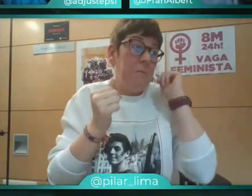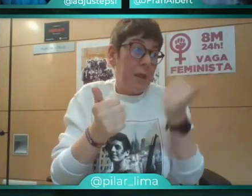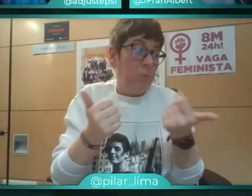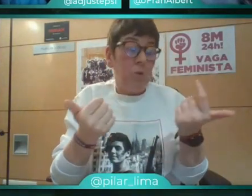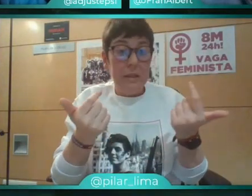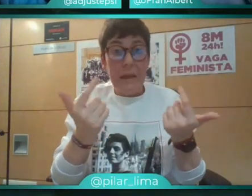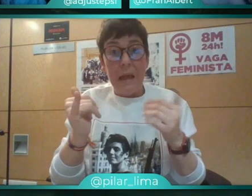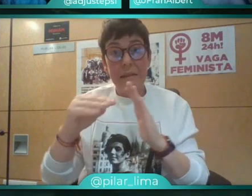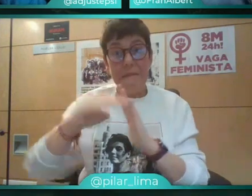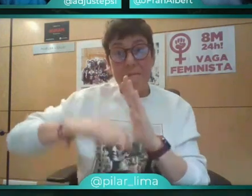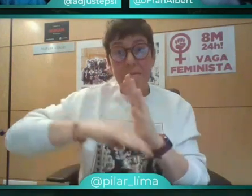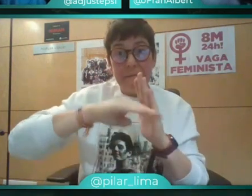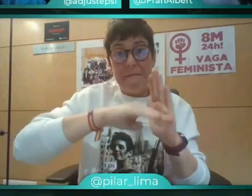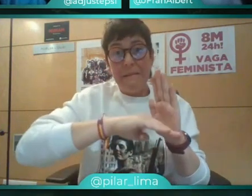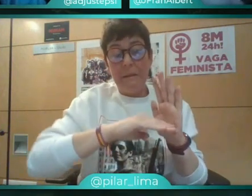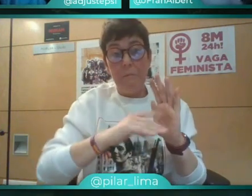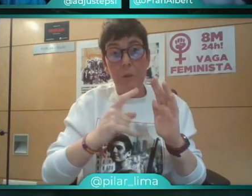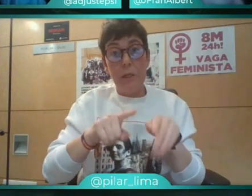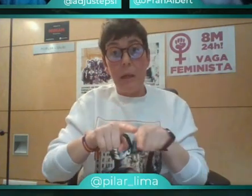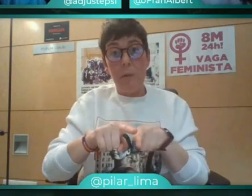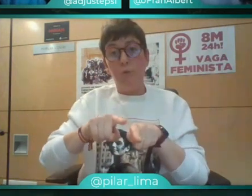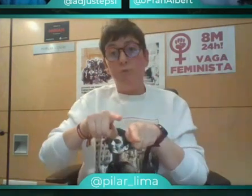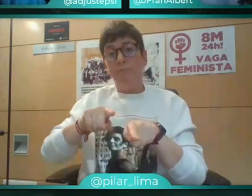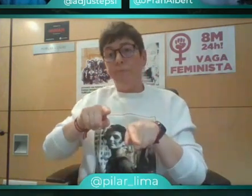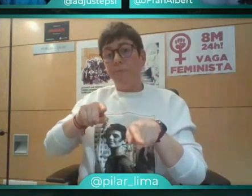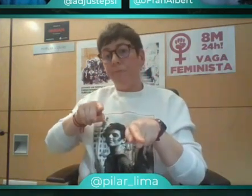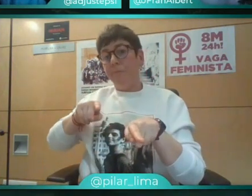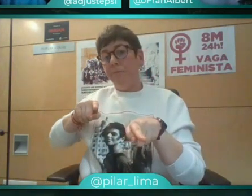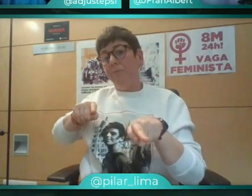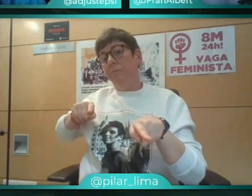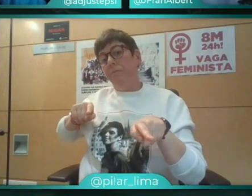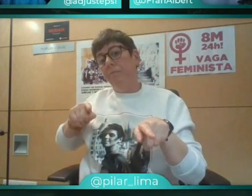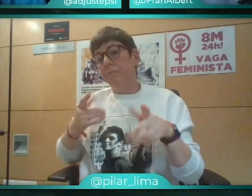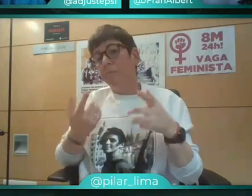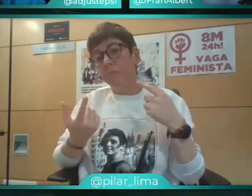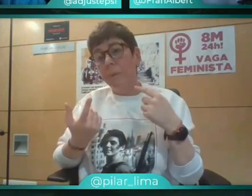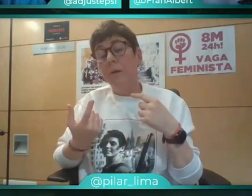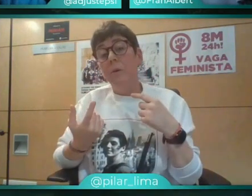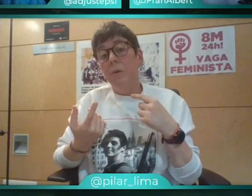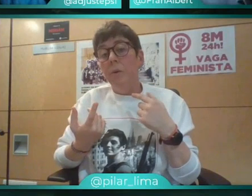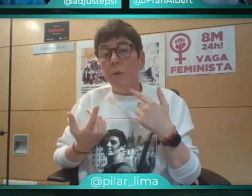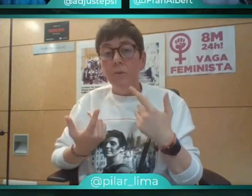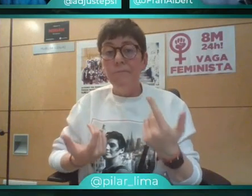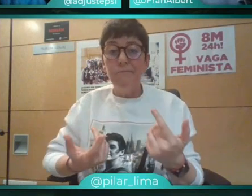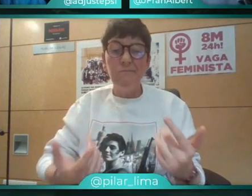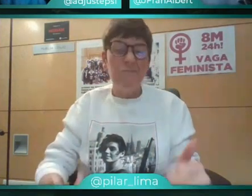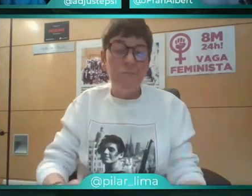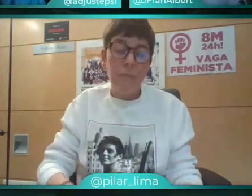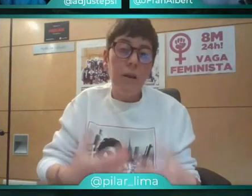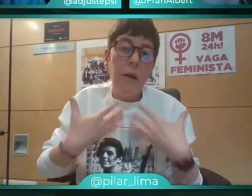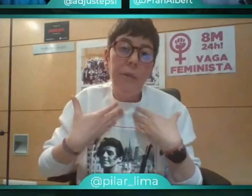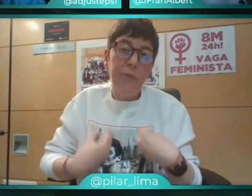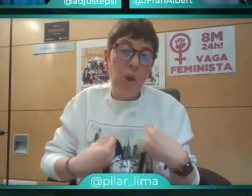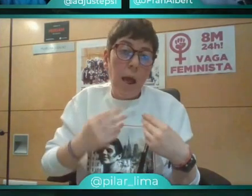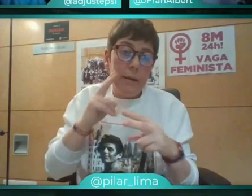está dando empezamos hay programas pero vamos muy por detrás por detrás